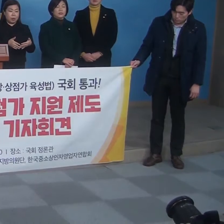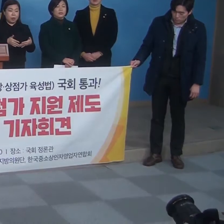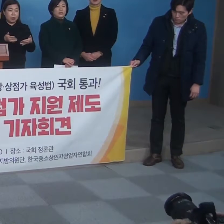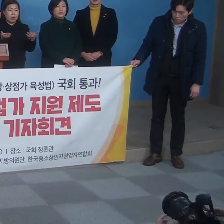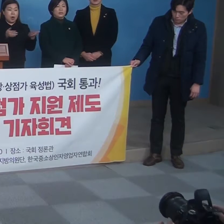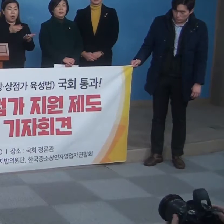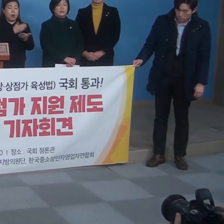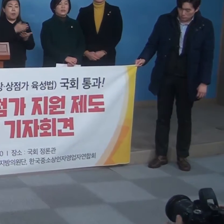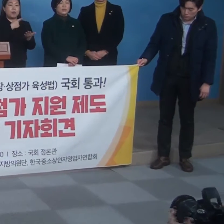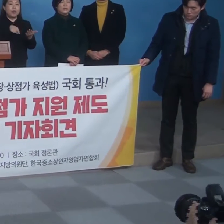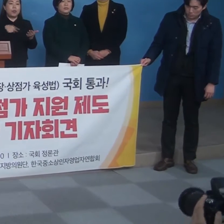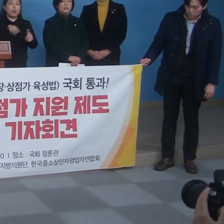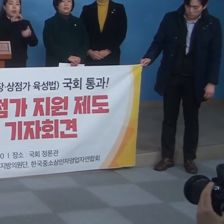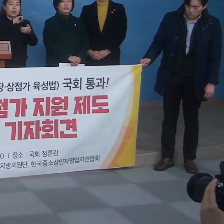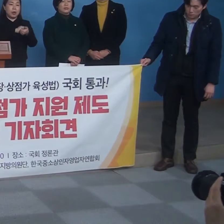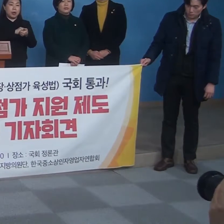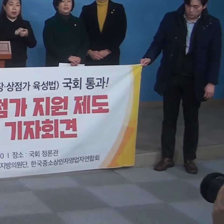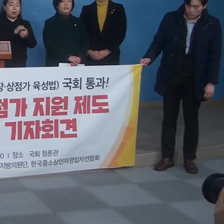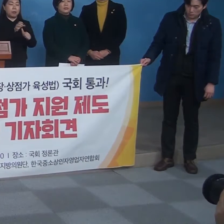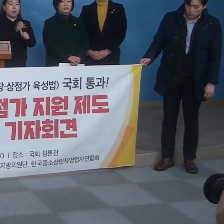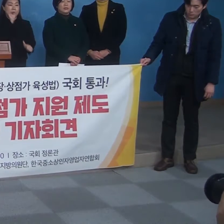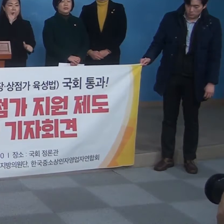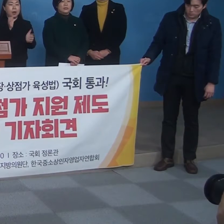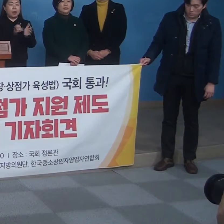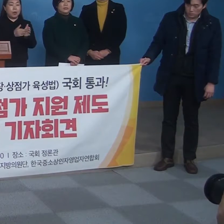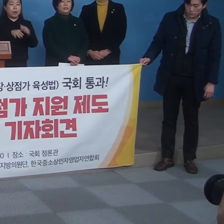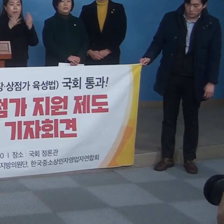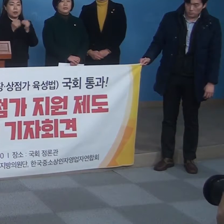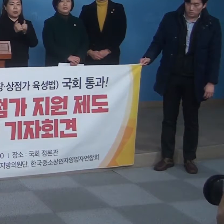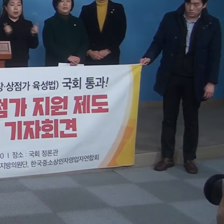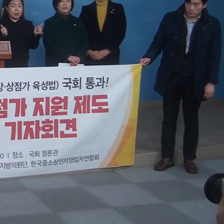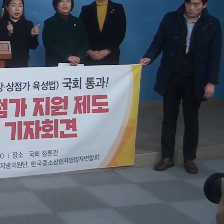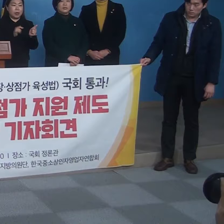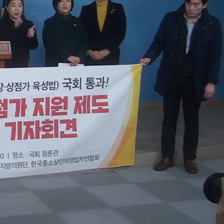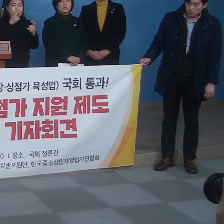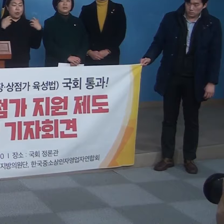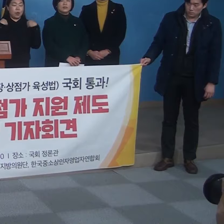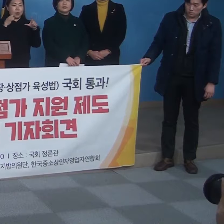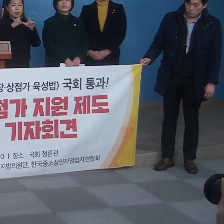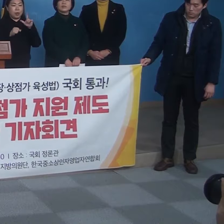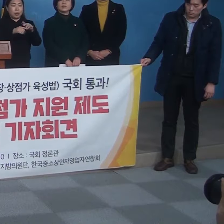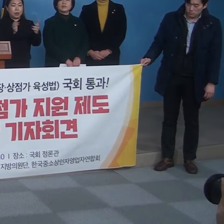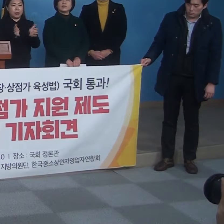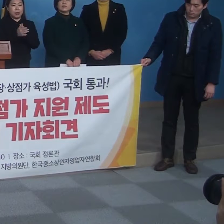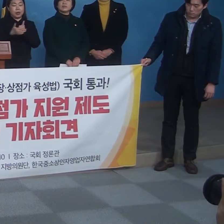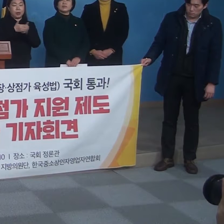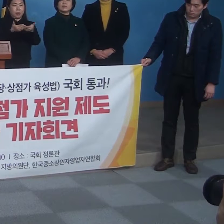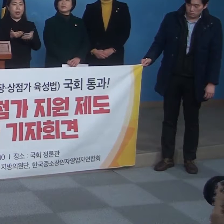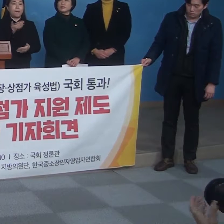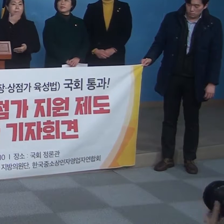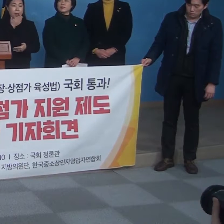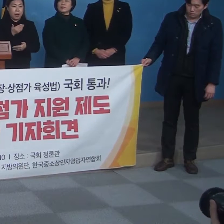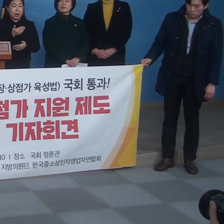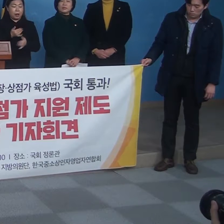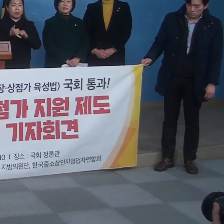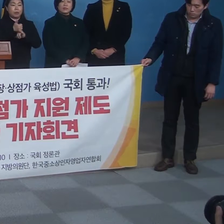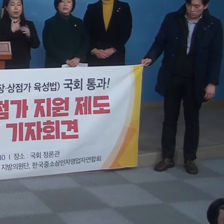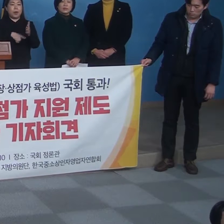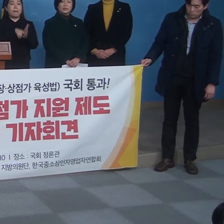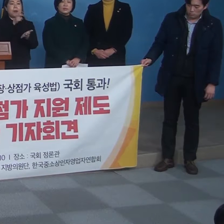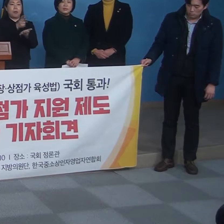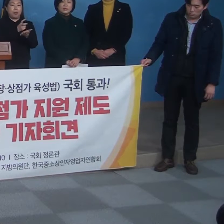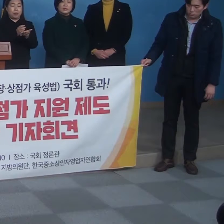제한을 없애 보다 많은 골목의 소상공인들이 정부와 지방자치단체 지원을 받을 수 있도록 한